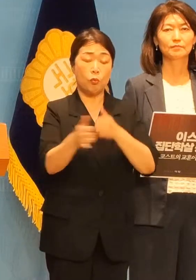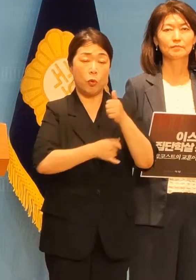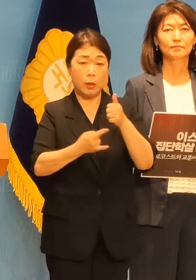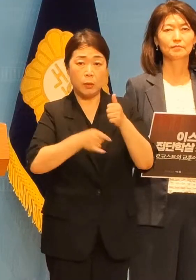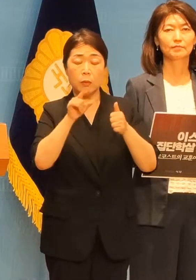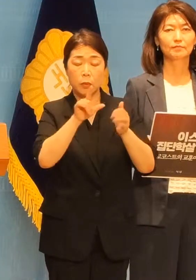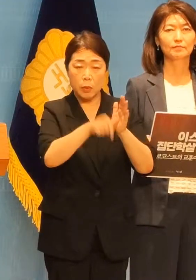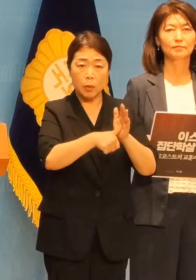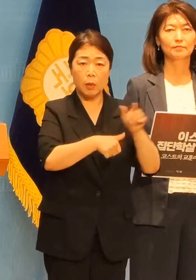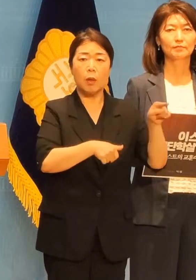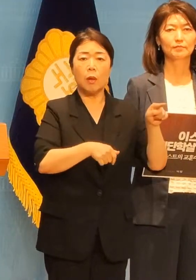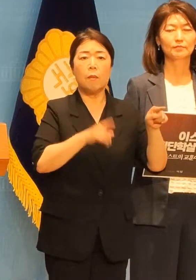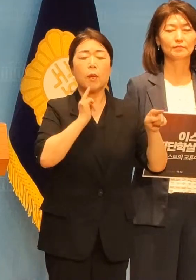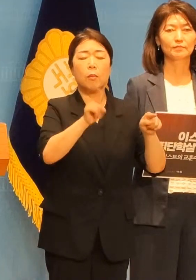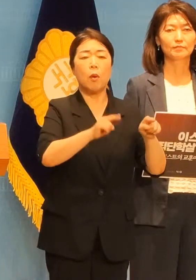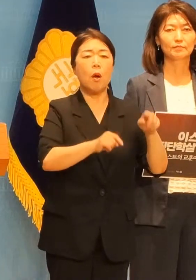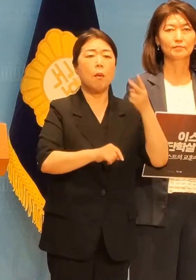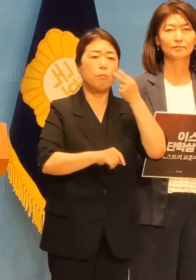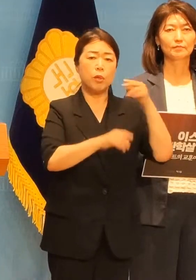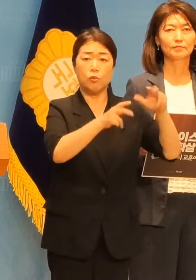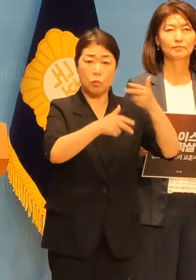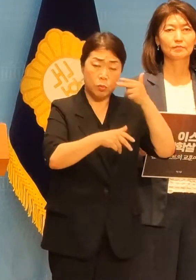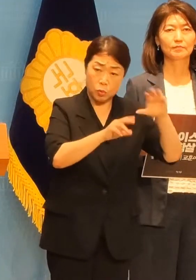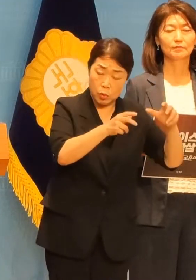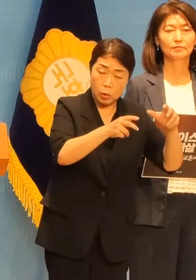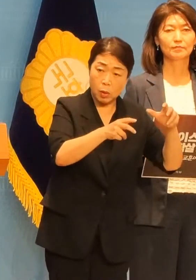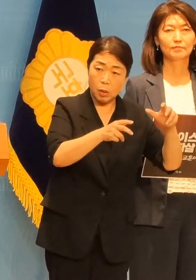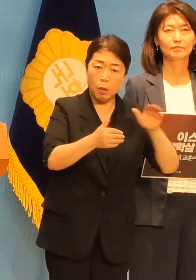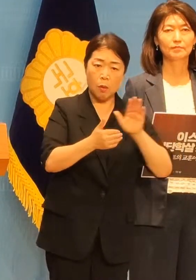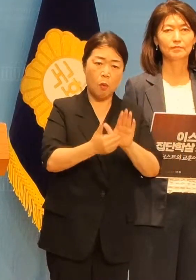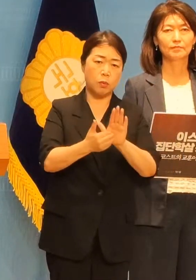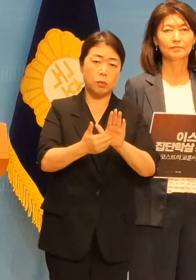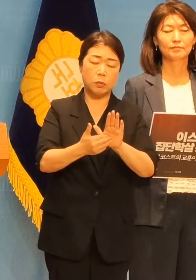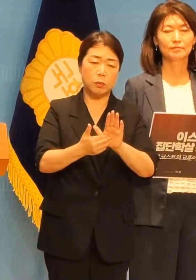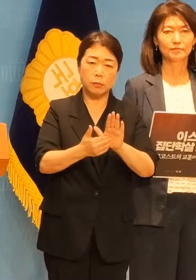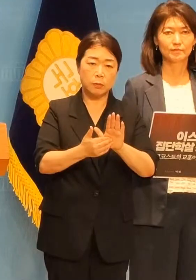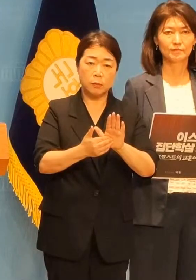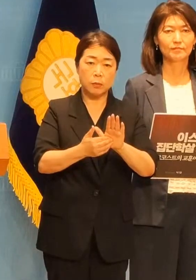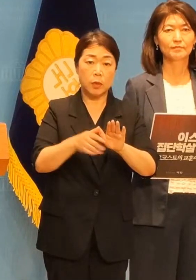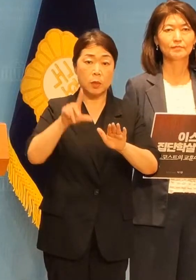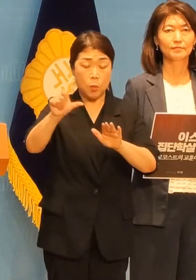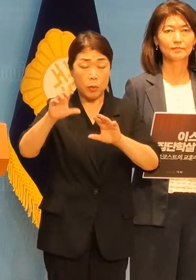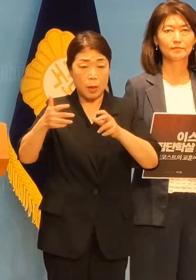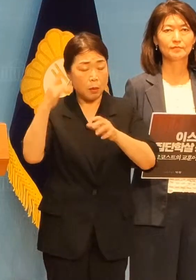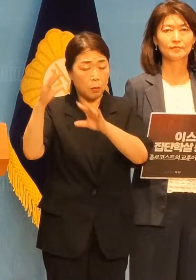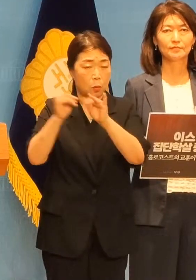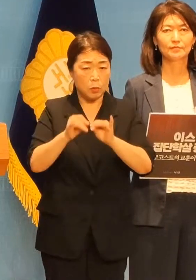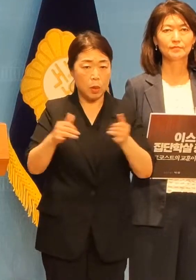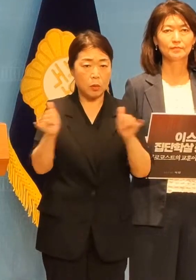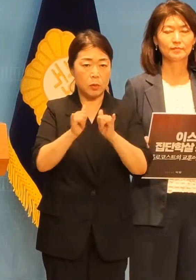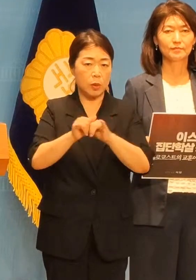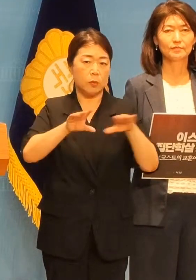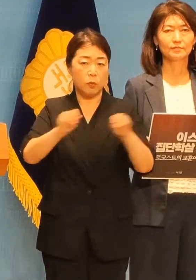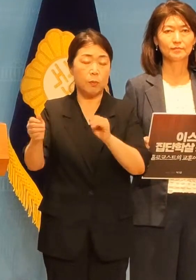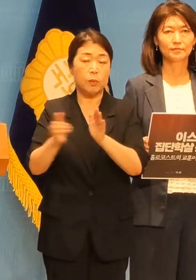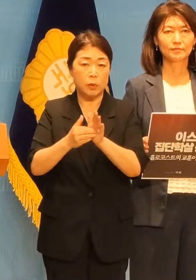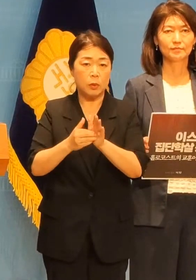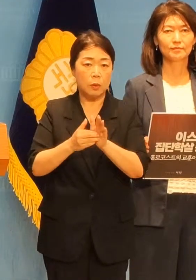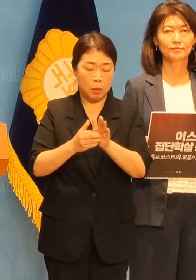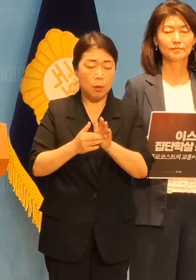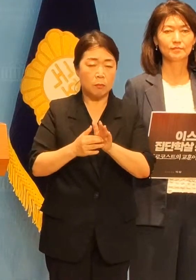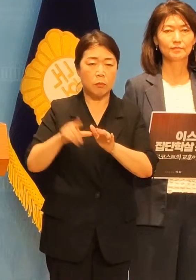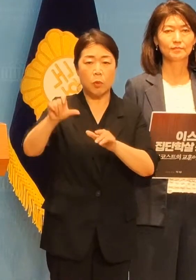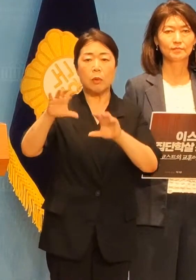중단되었습니다. 미국이 이스라엘 정책을 부추기고 있습니다. 최근에는 트럼프는